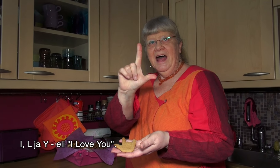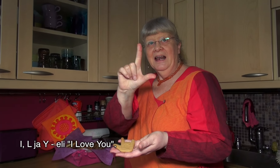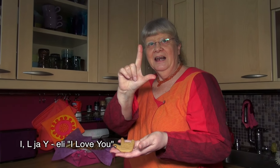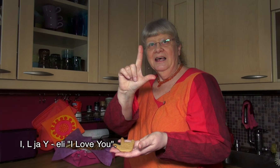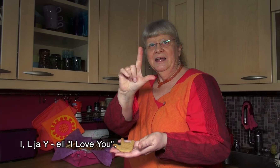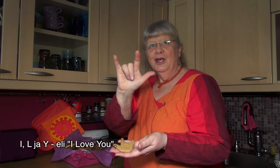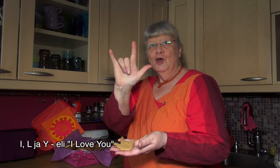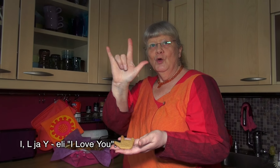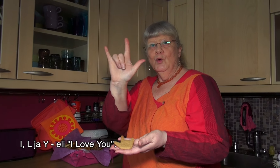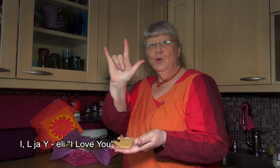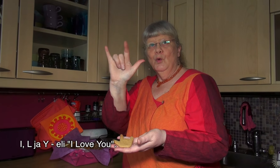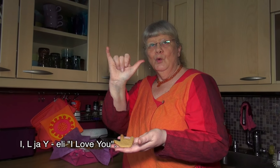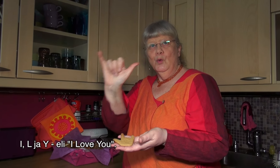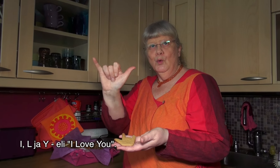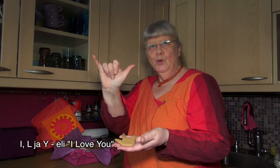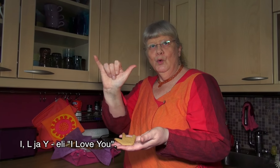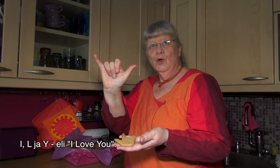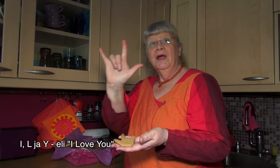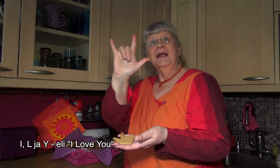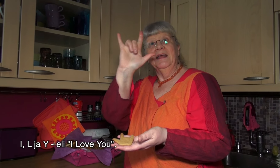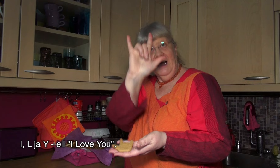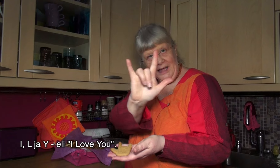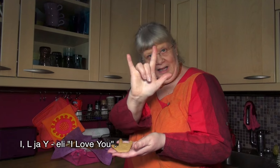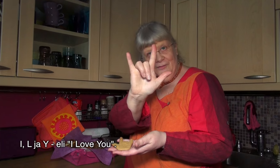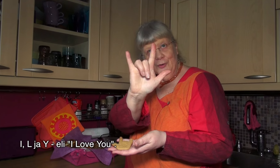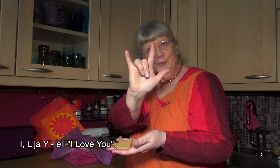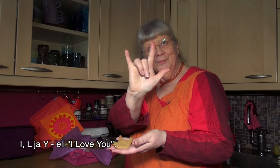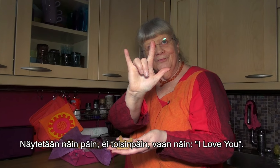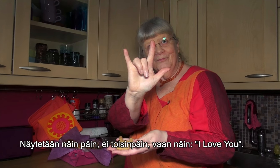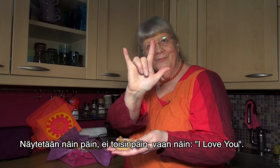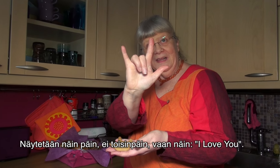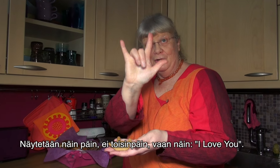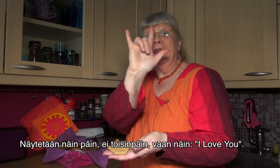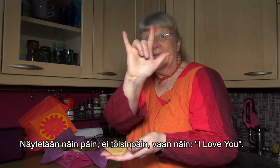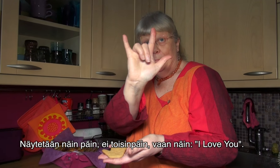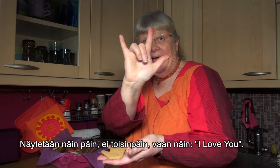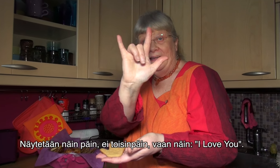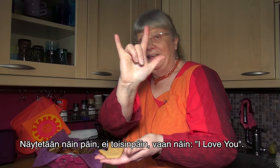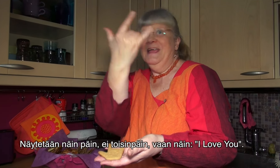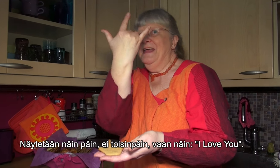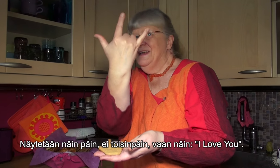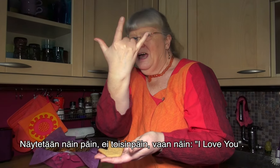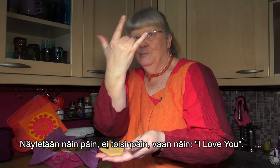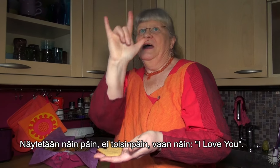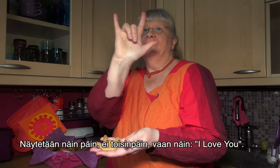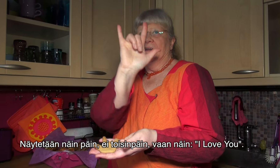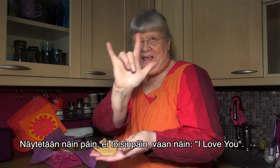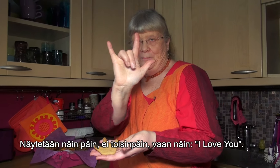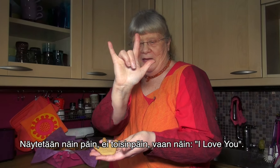L Y eli I Love You. Ja se on näin päin. Ei näin päin, vaan näin päin.